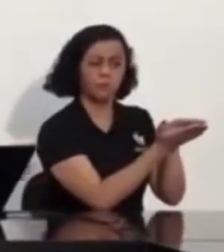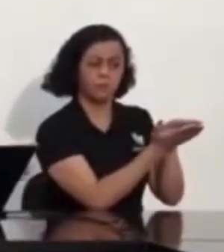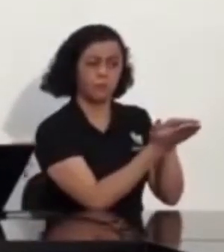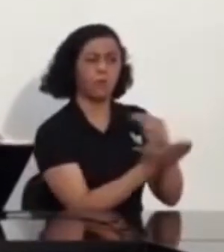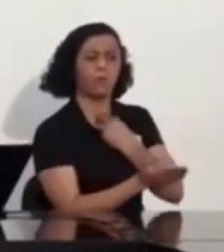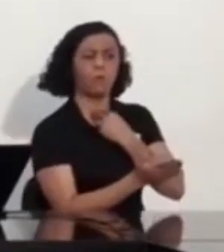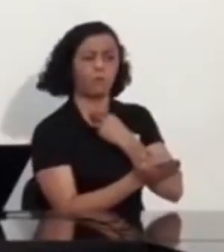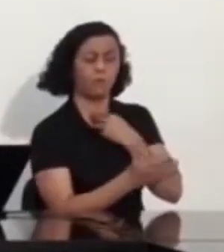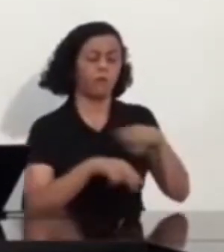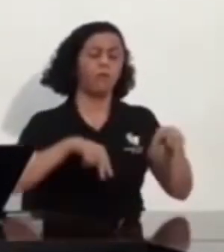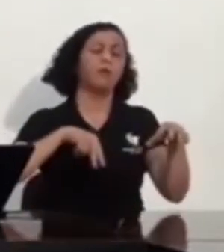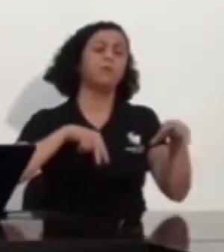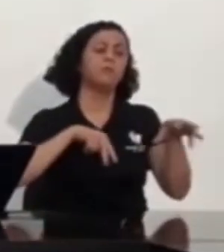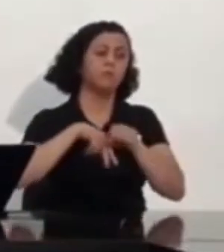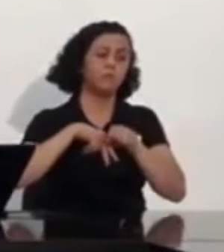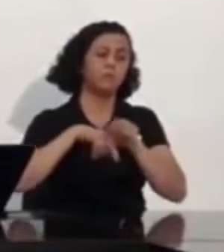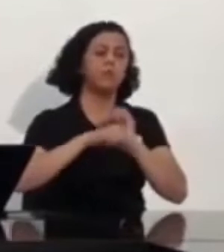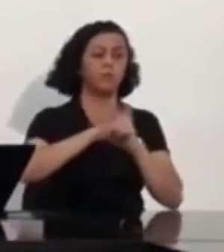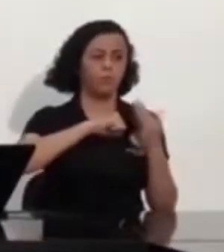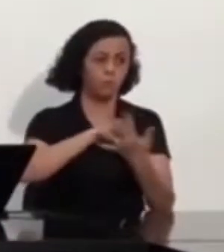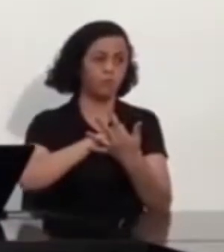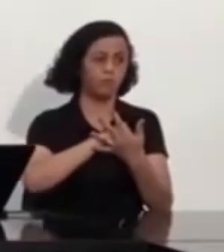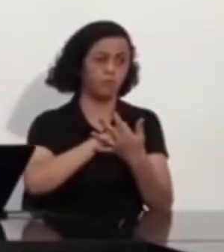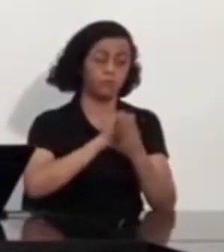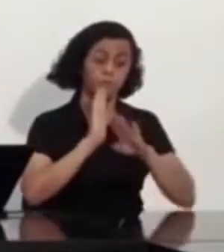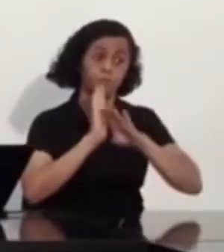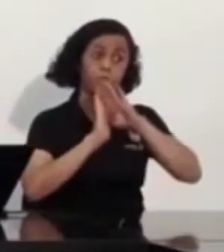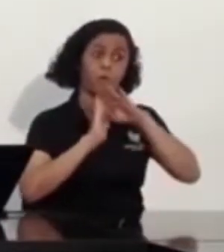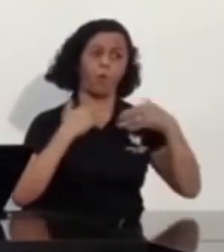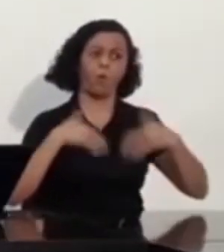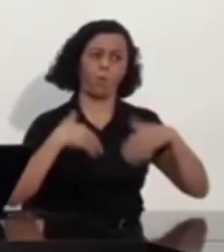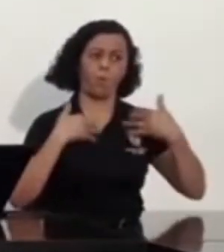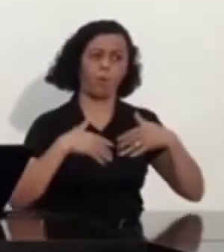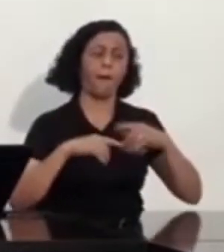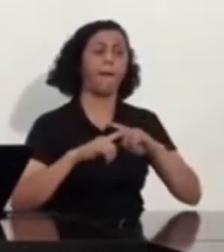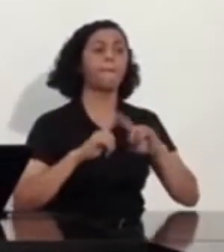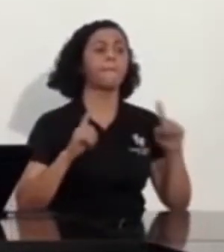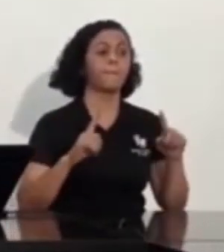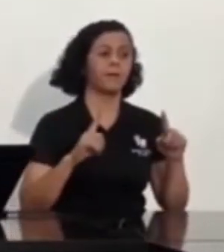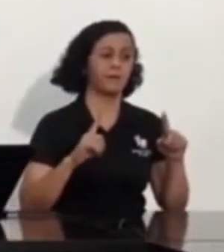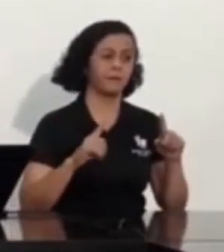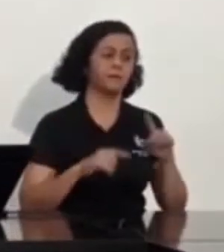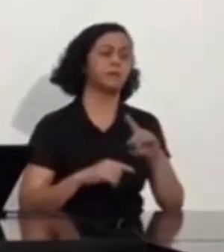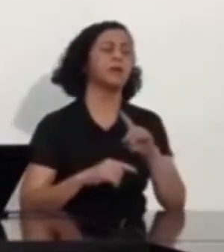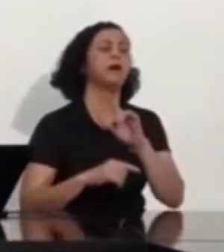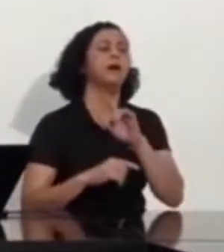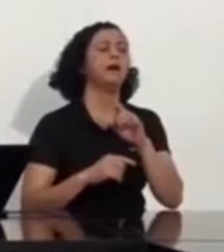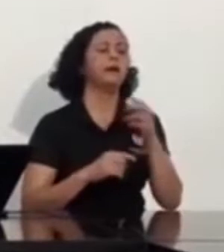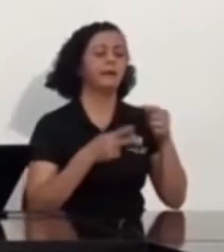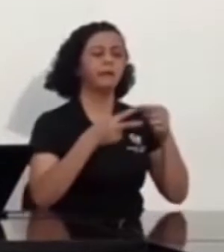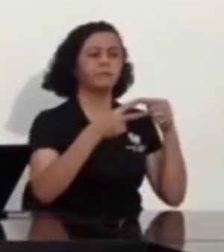leitos por Covid um pouco mais acentuados. Nós, agora, nos últimos dois dias, nós tivemos